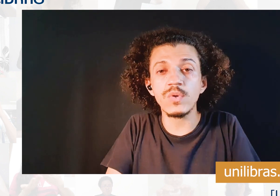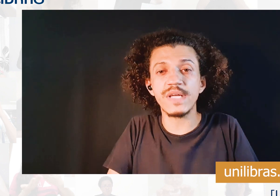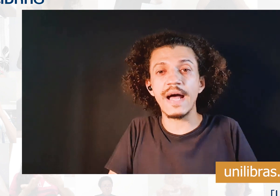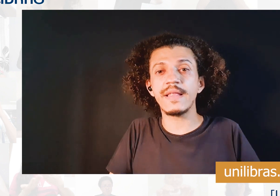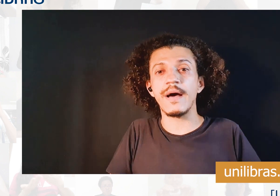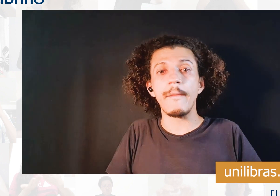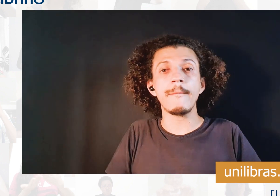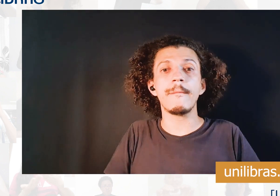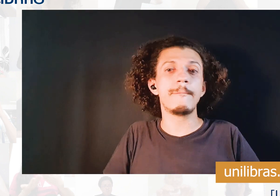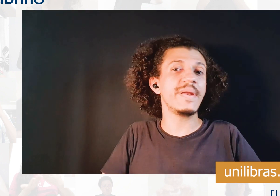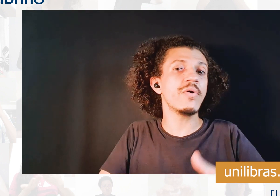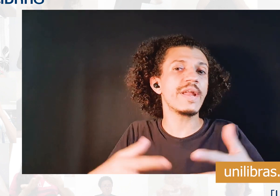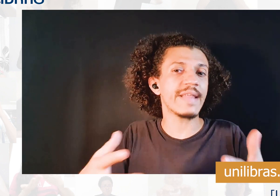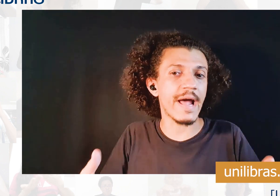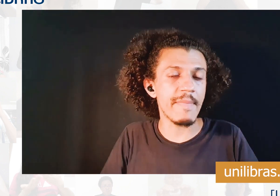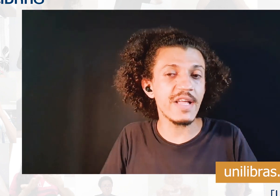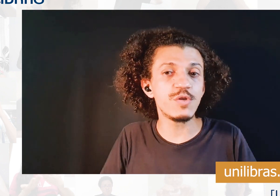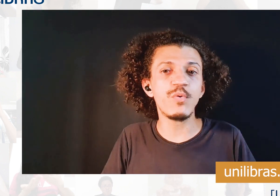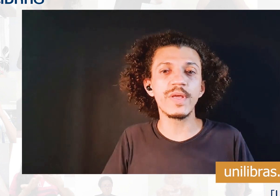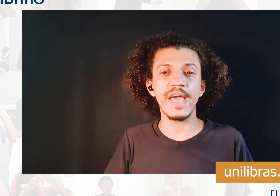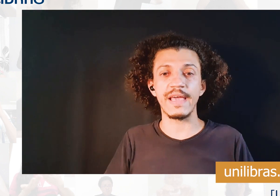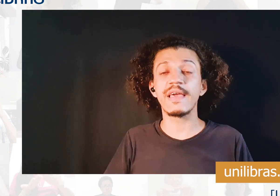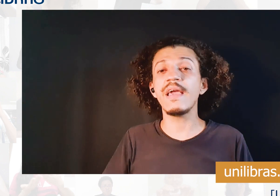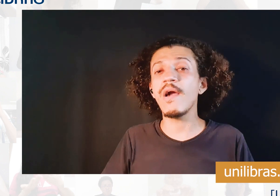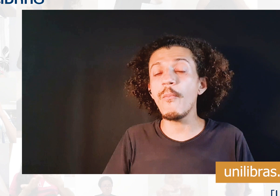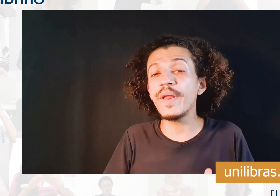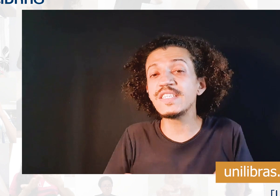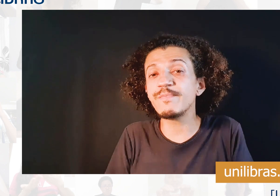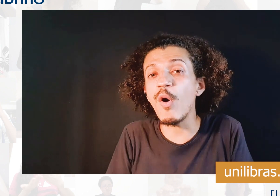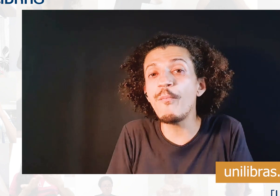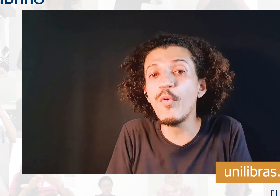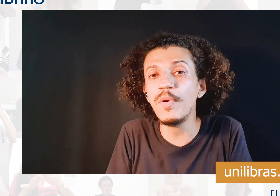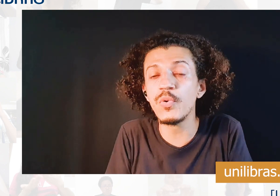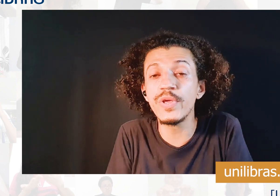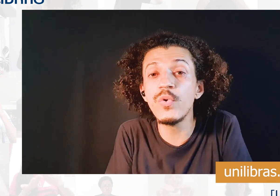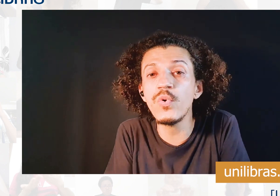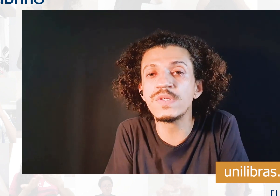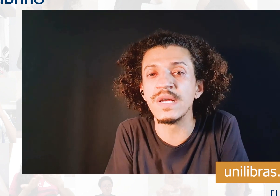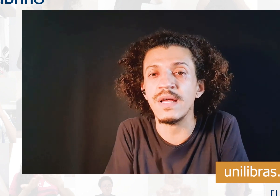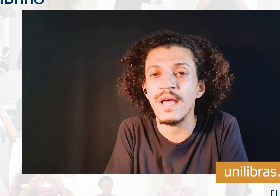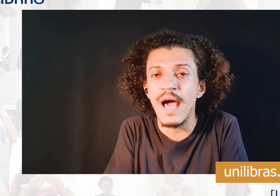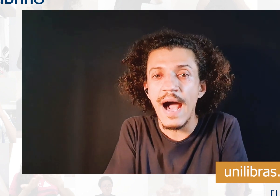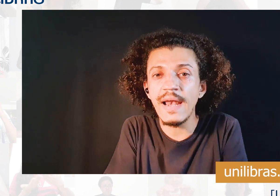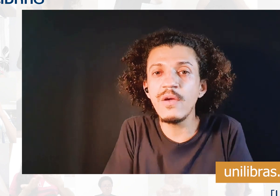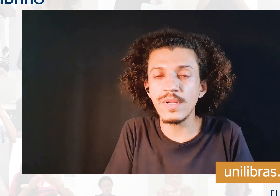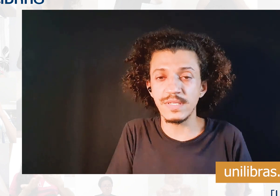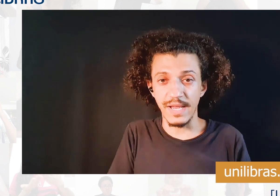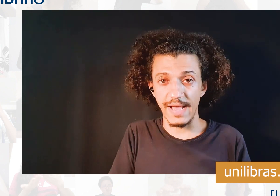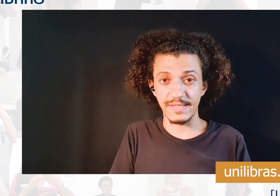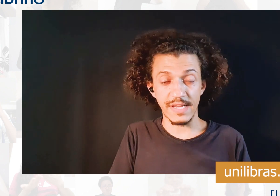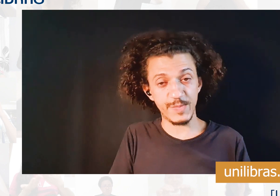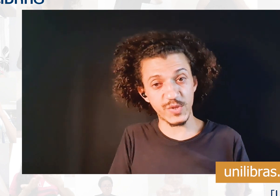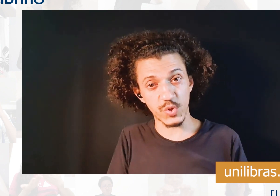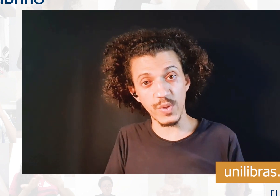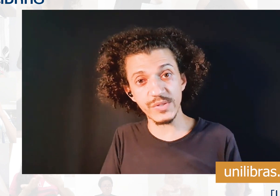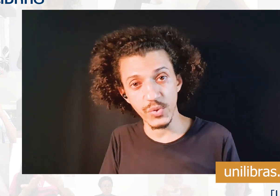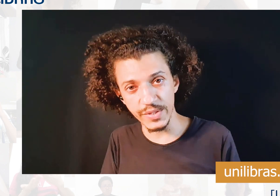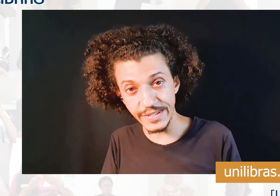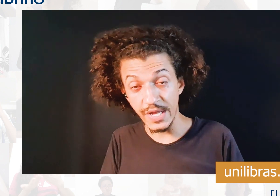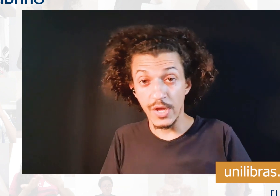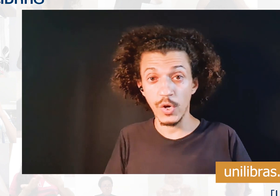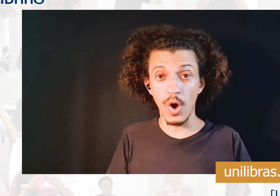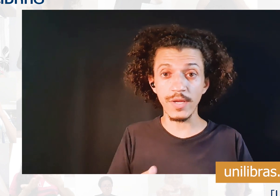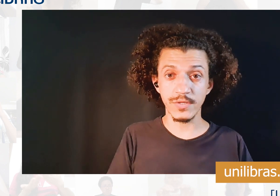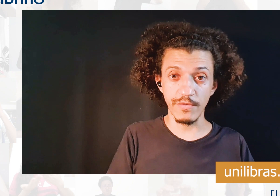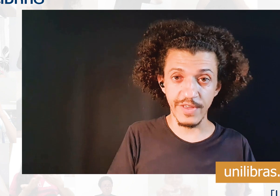língua é usada prioritariamente por quem? Quem é o principal público que usa a língua de sinais? As pessoas